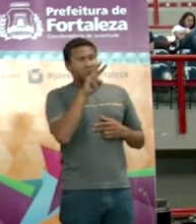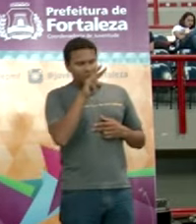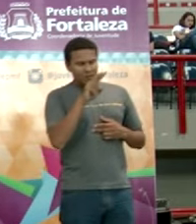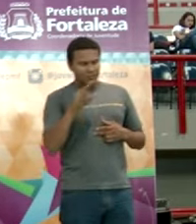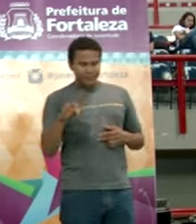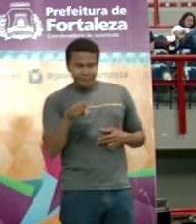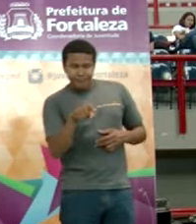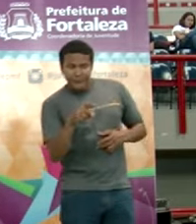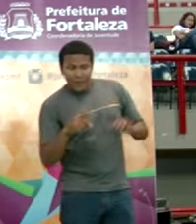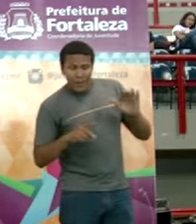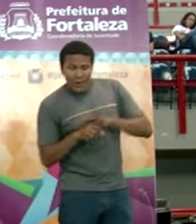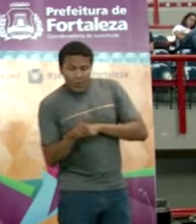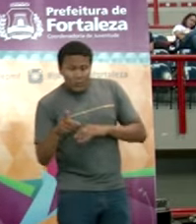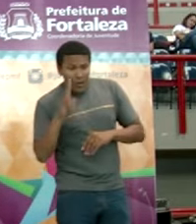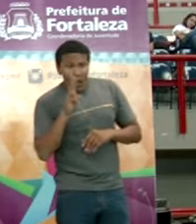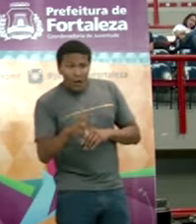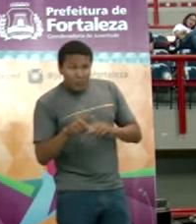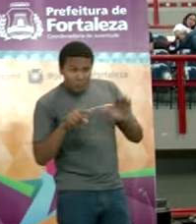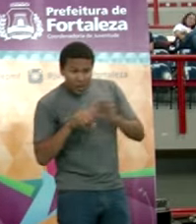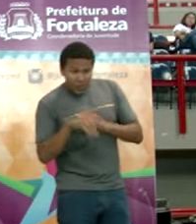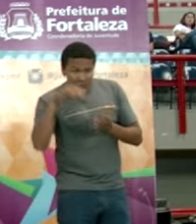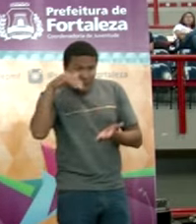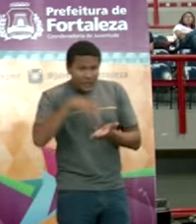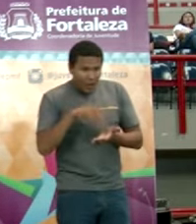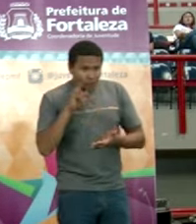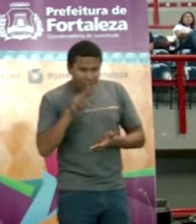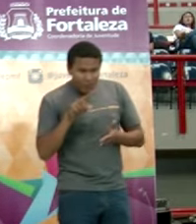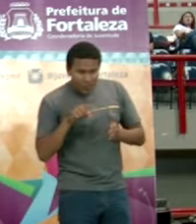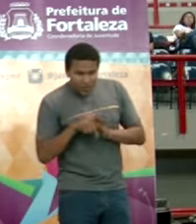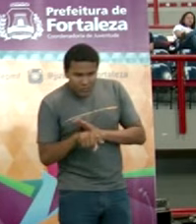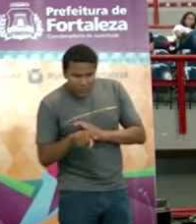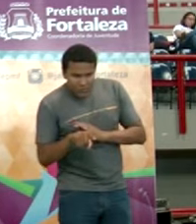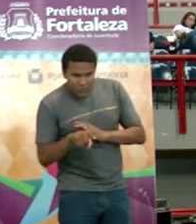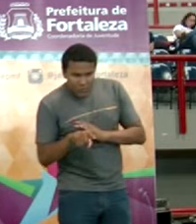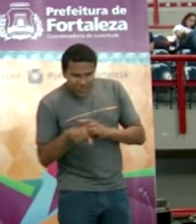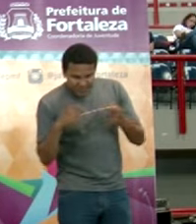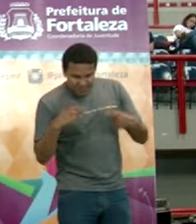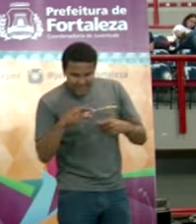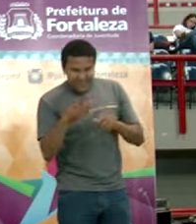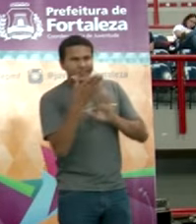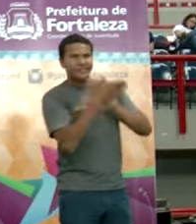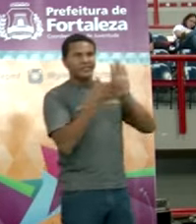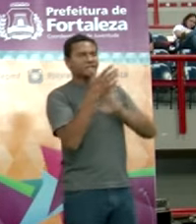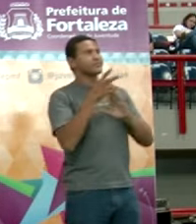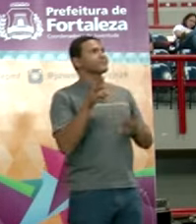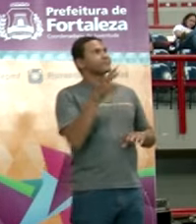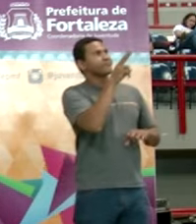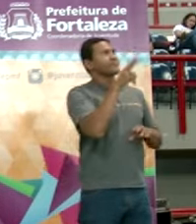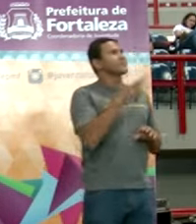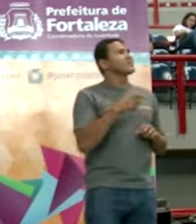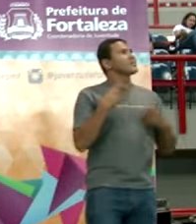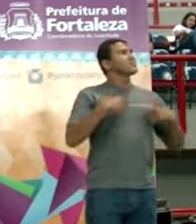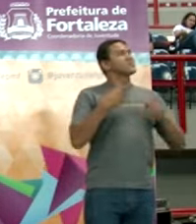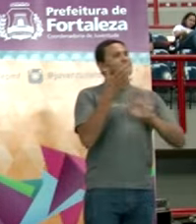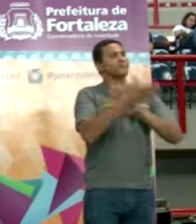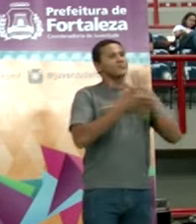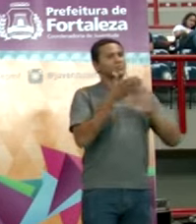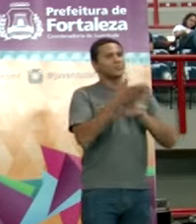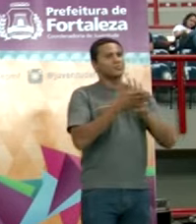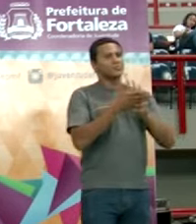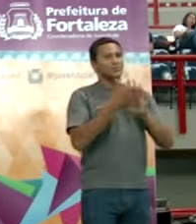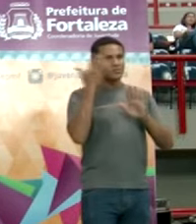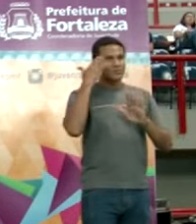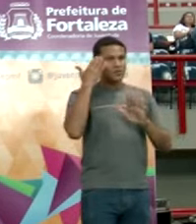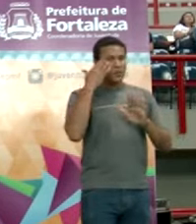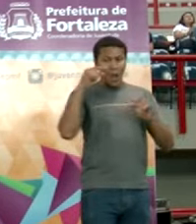pergunta final e depois olha se tu precisa ou não ler o texto. Neste caso aqui, não precisava ter lido o texto. Se